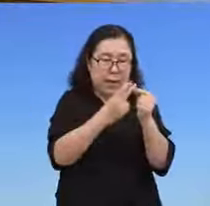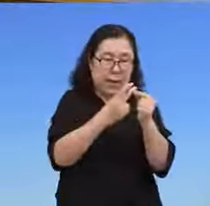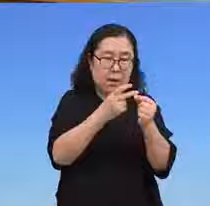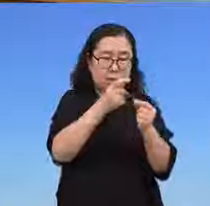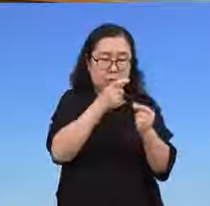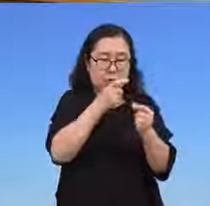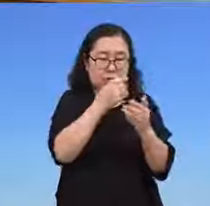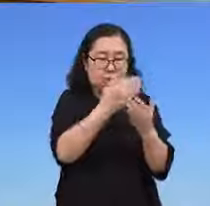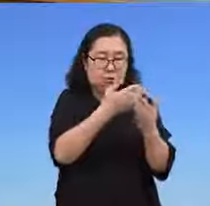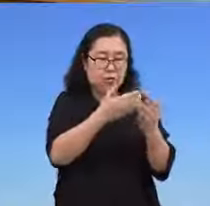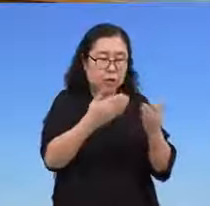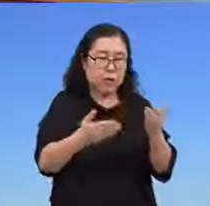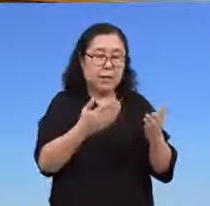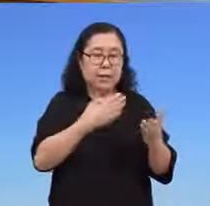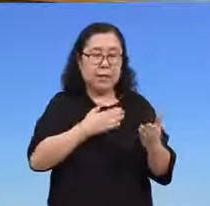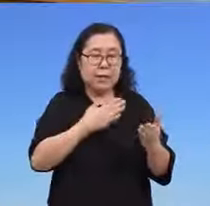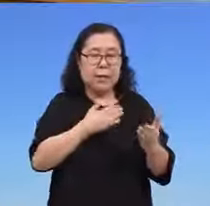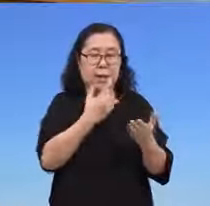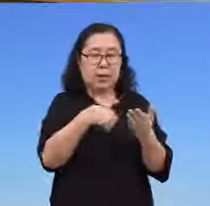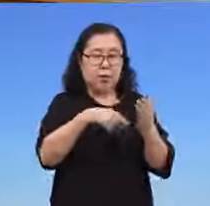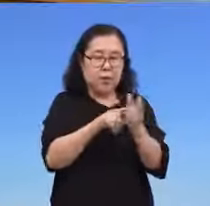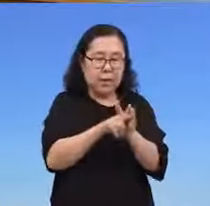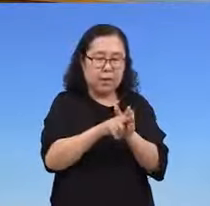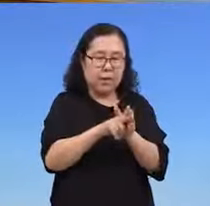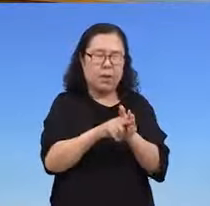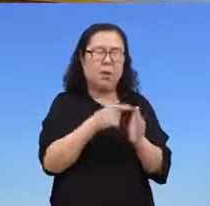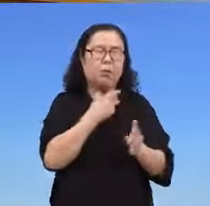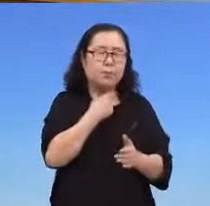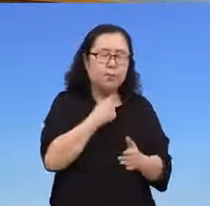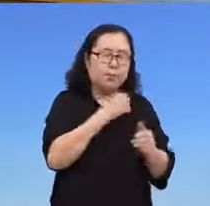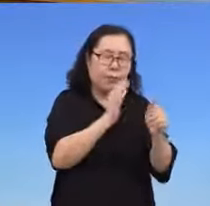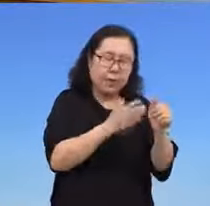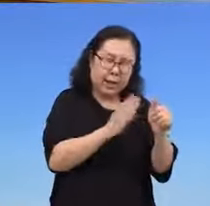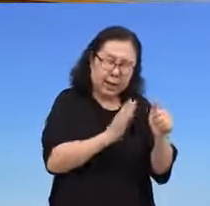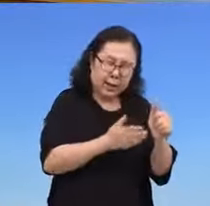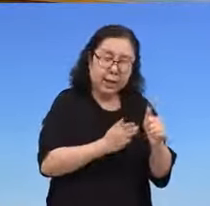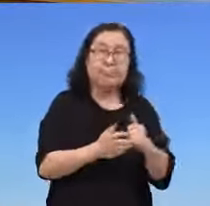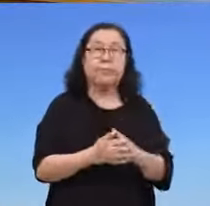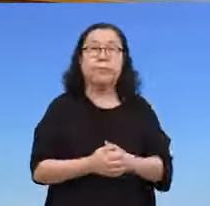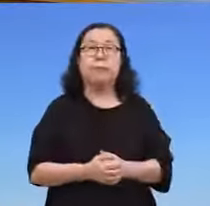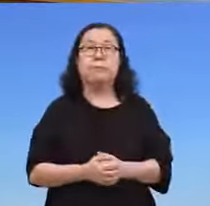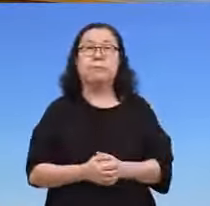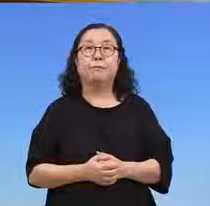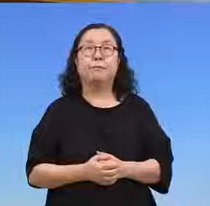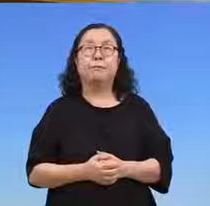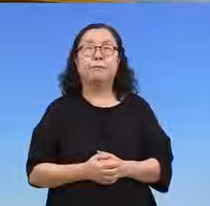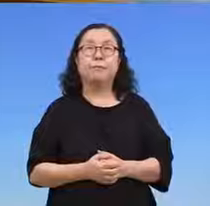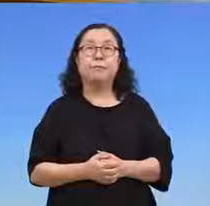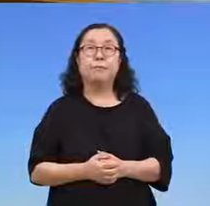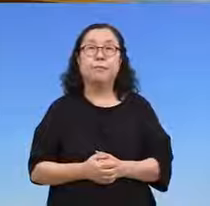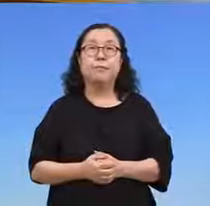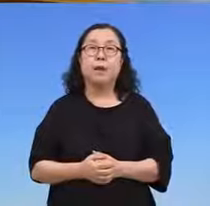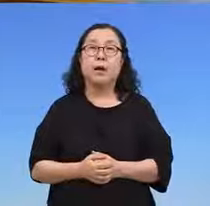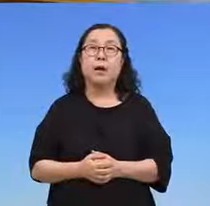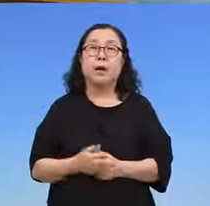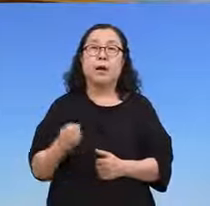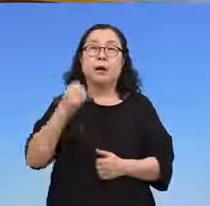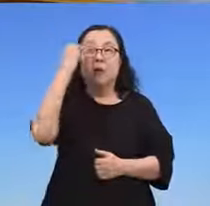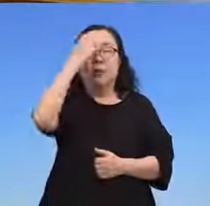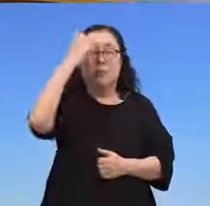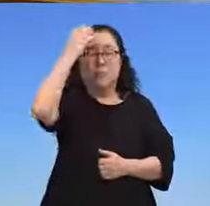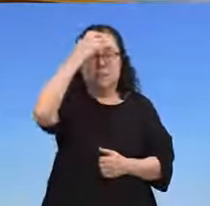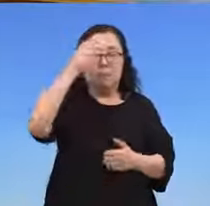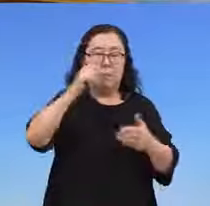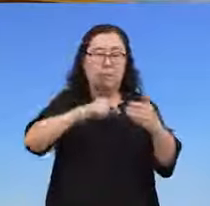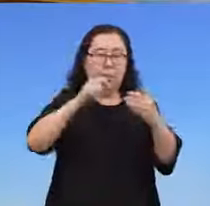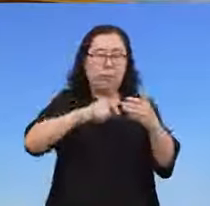위한 기도 부탁이에요. 또 나를 위하여 구할 것은 19절에 여러분 지금 18절에서 성령